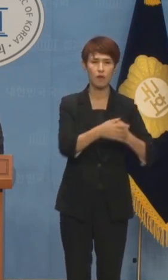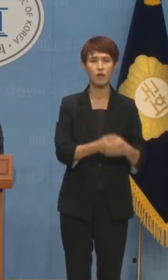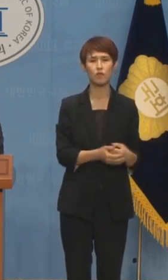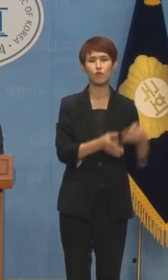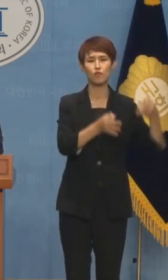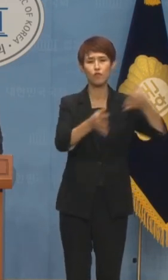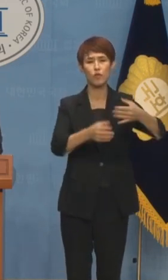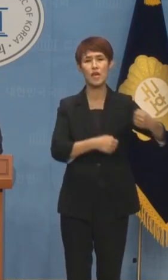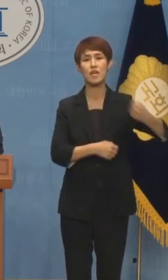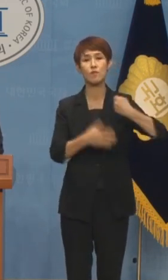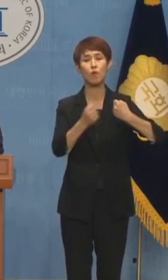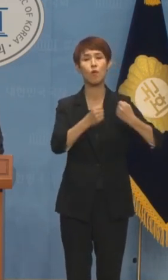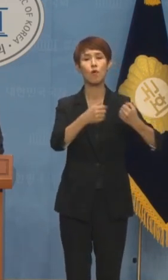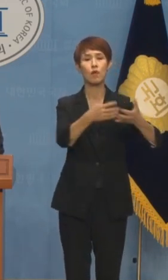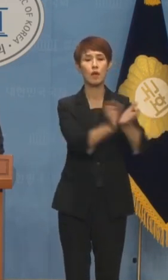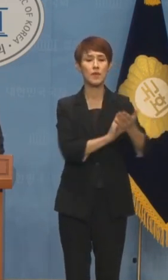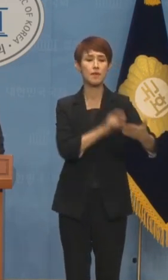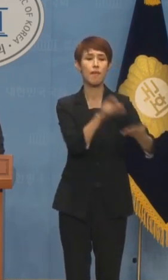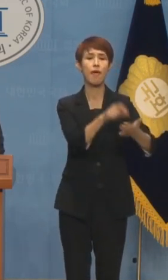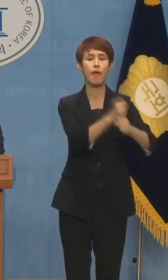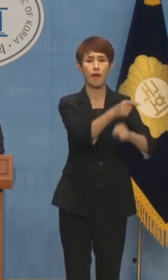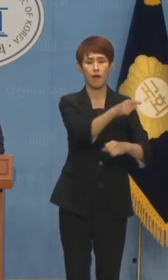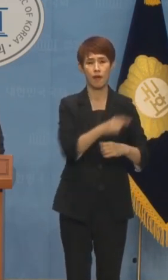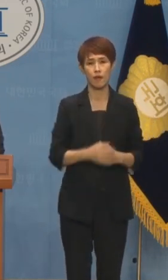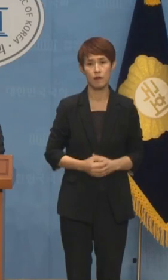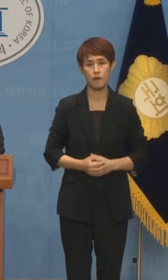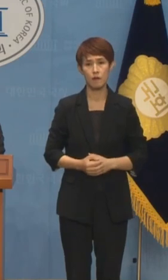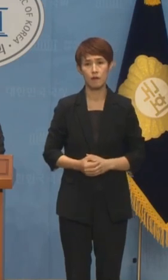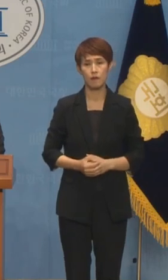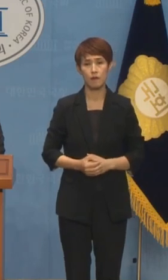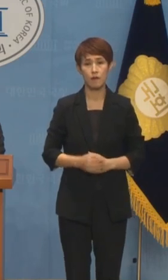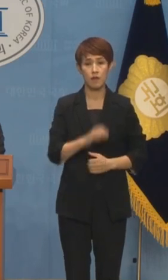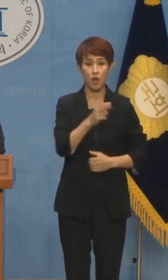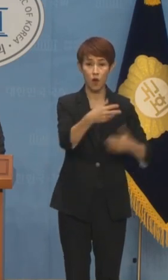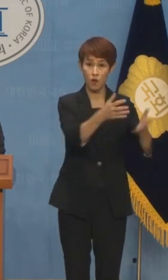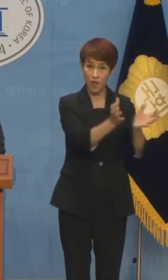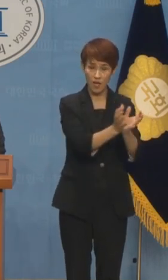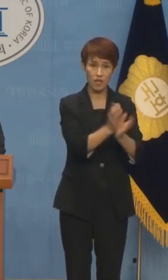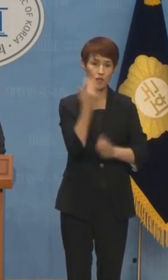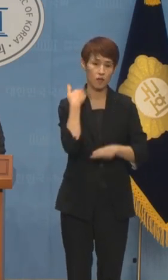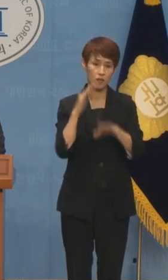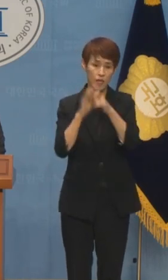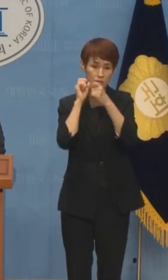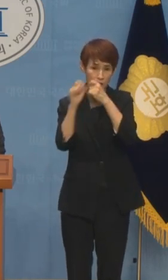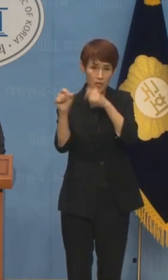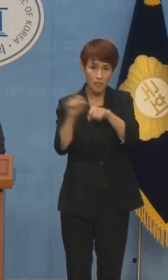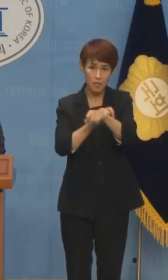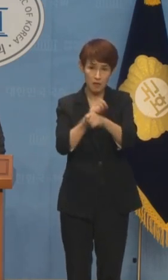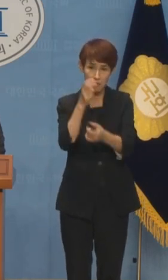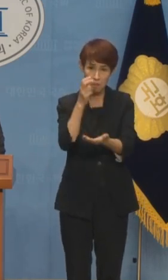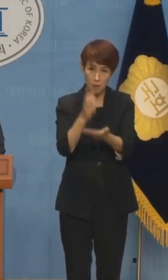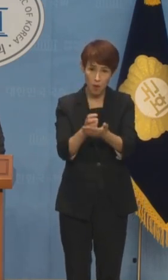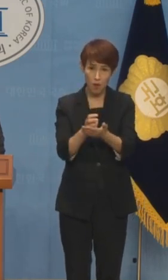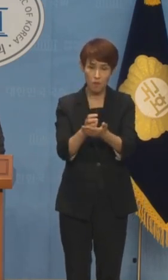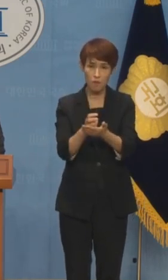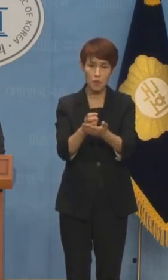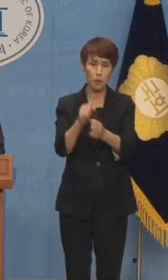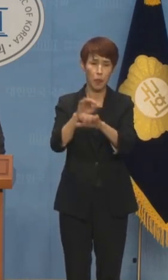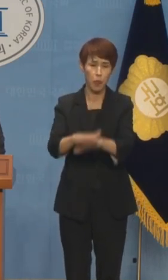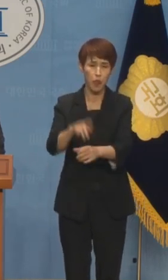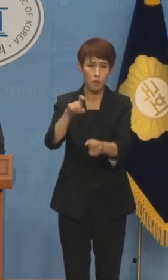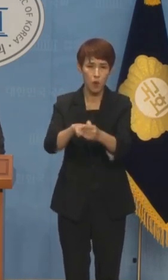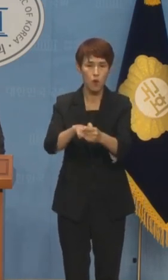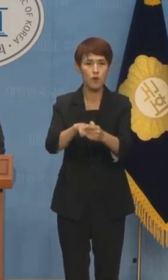힘으로 당명 개정하십시오. 정부 여당이 또다시 전세사기 특별법을 무력화시키려는 본색을